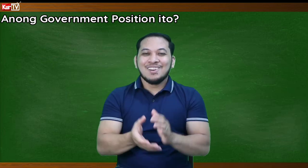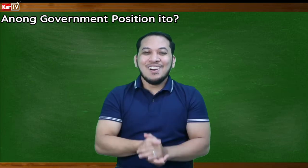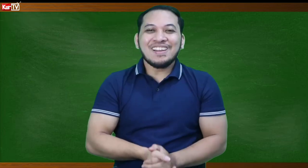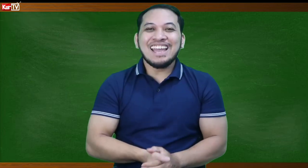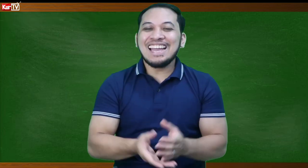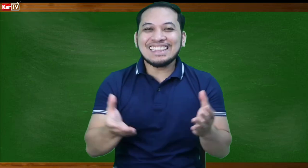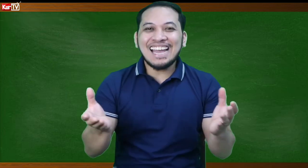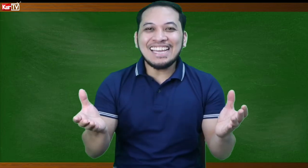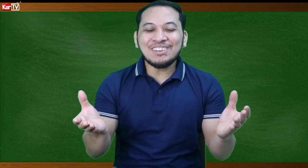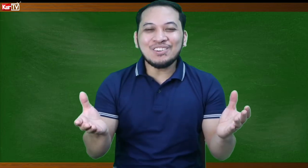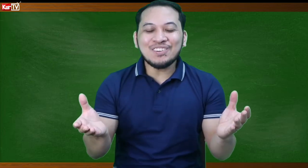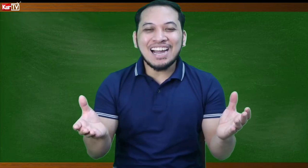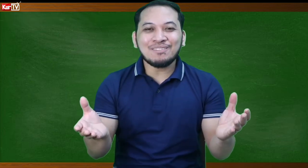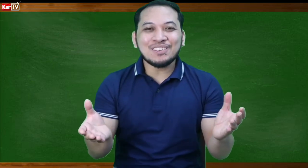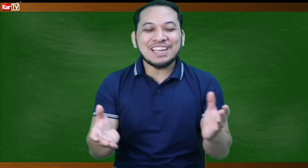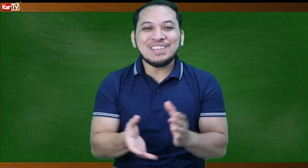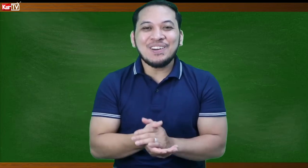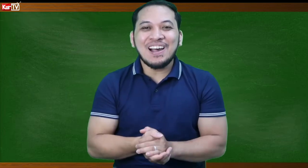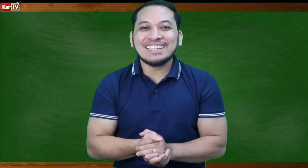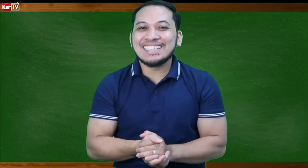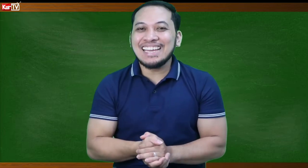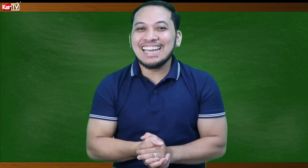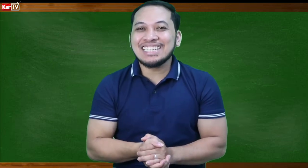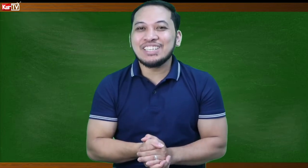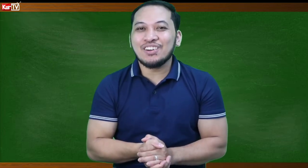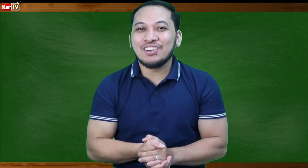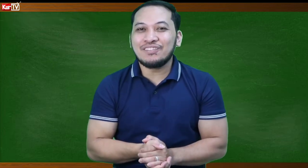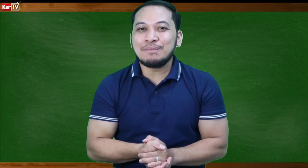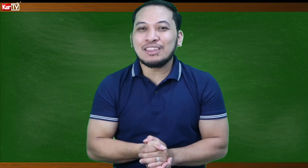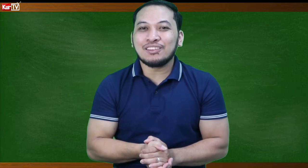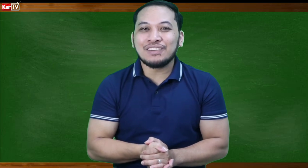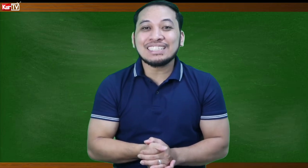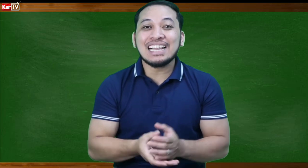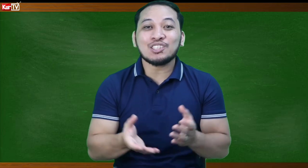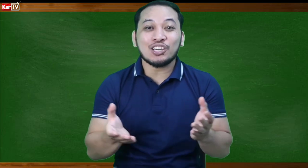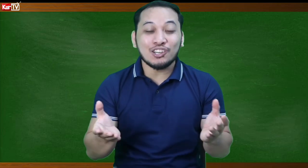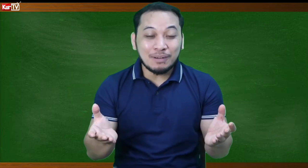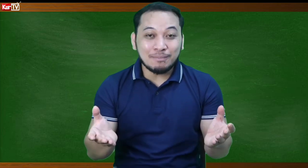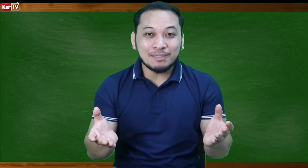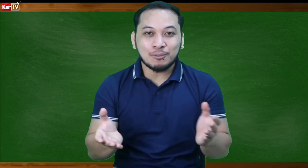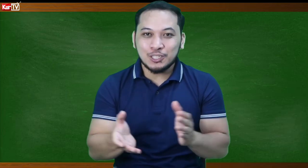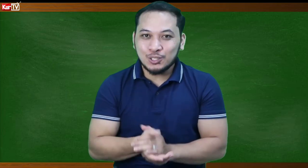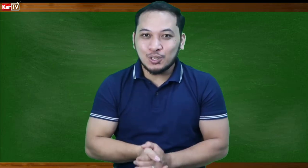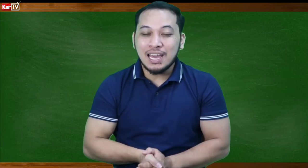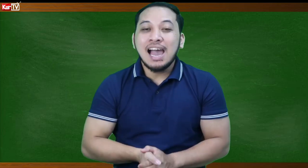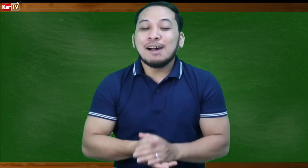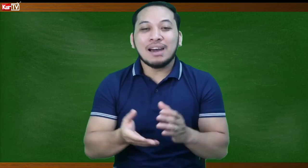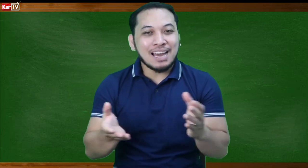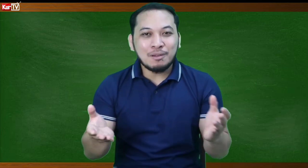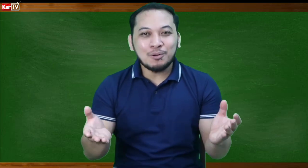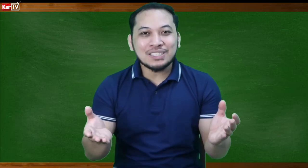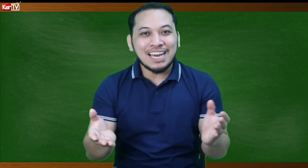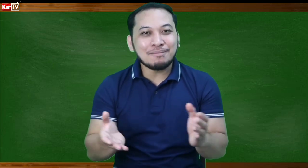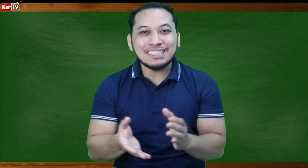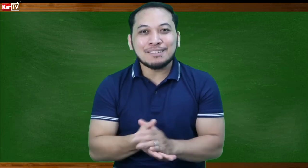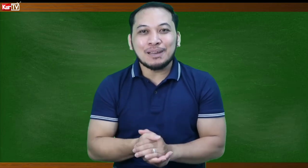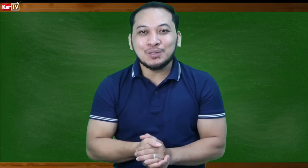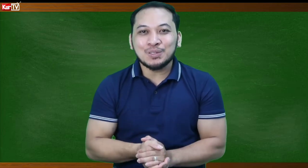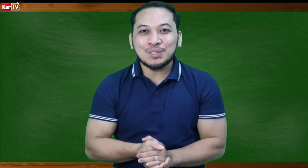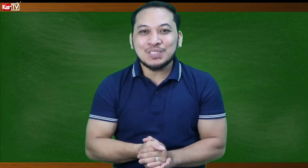Okay, at nai-turo ko na nga po sa inyo ang senyas ng government officials or government position. Maraming pong salamat sa pagtutok nyo